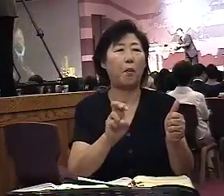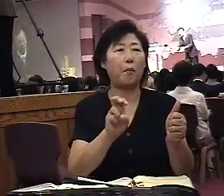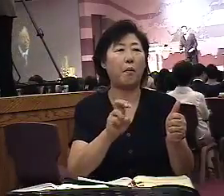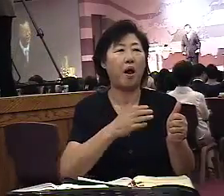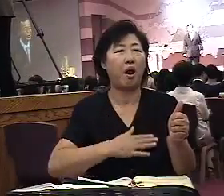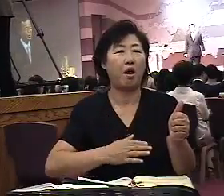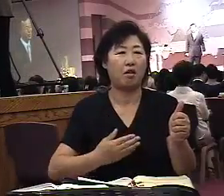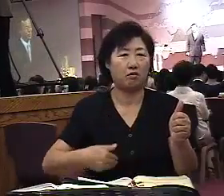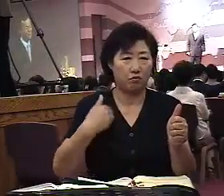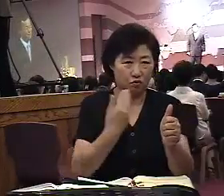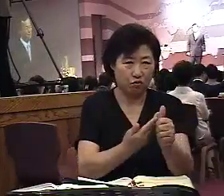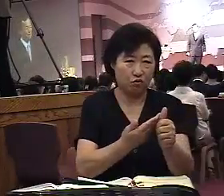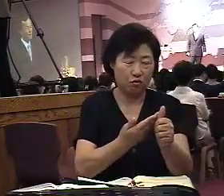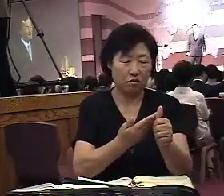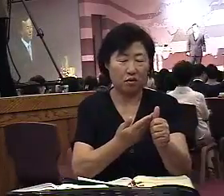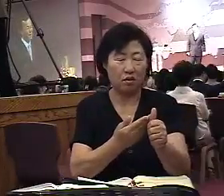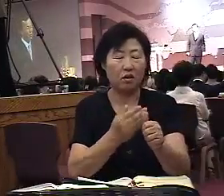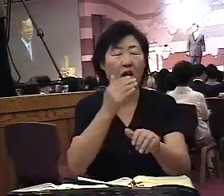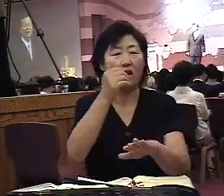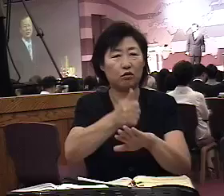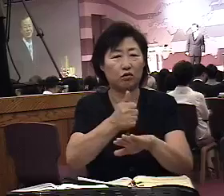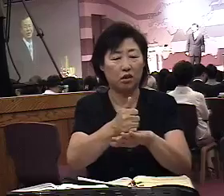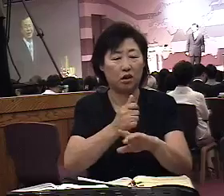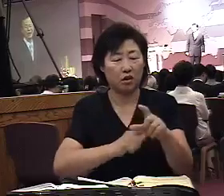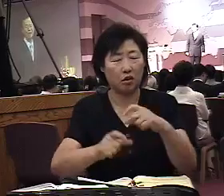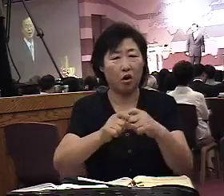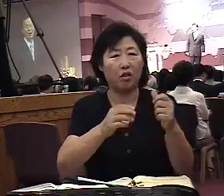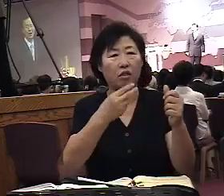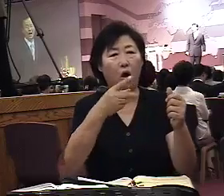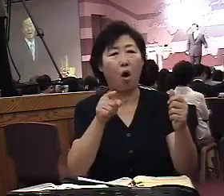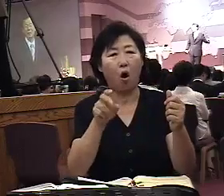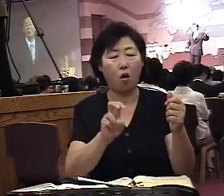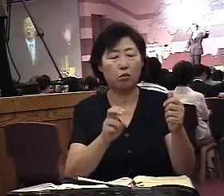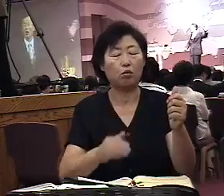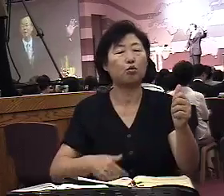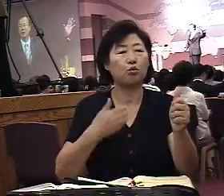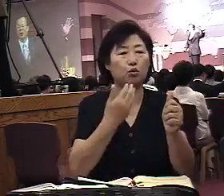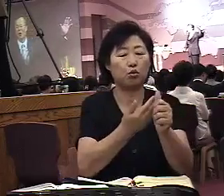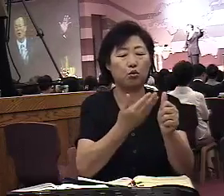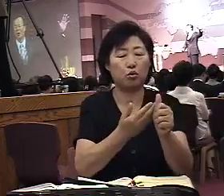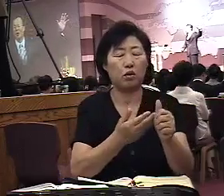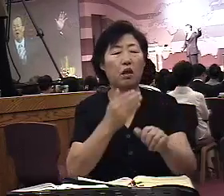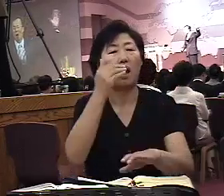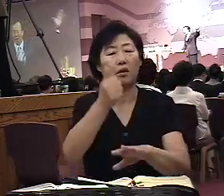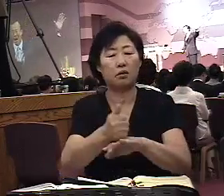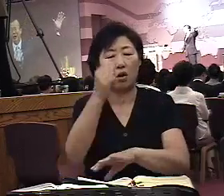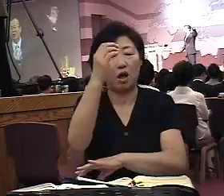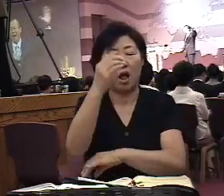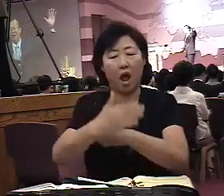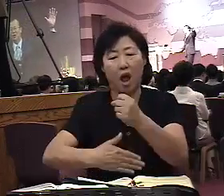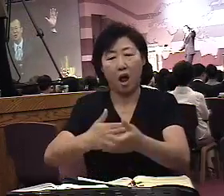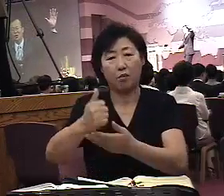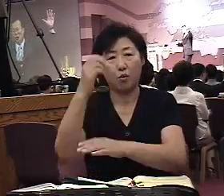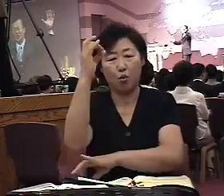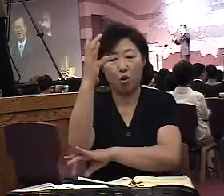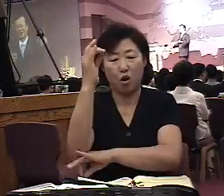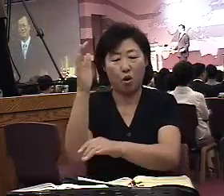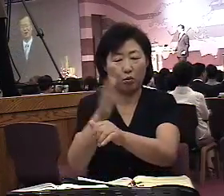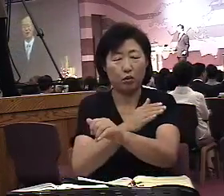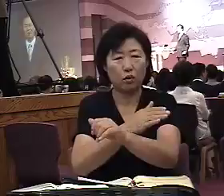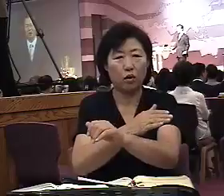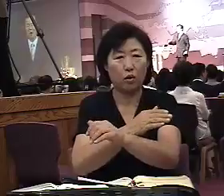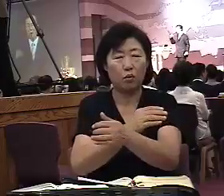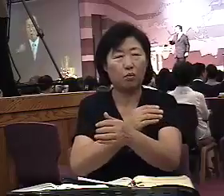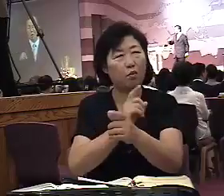에디션으로 주셨다는 것이죠. 왜 그랬을까요? 하나님은 원래부터 언약으로 약속으로